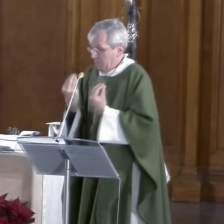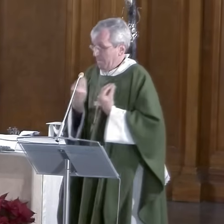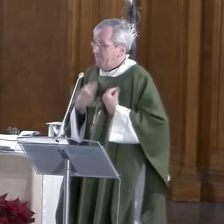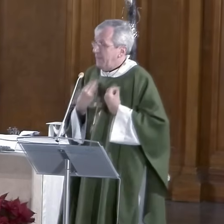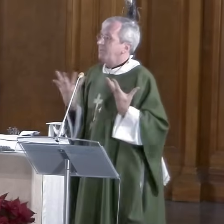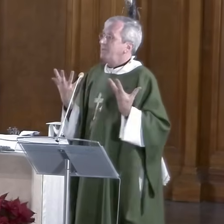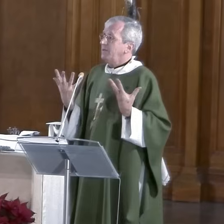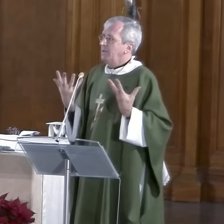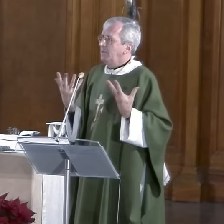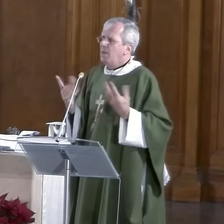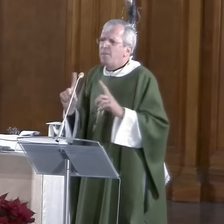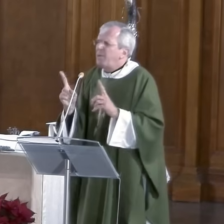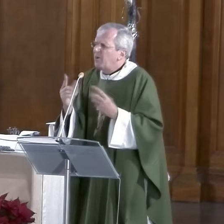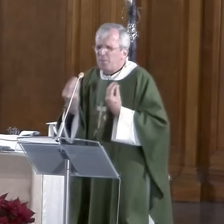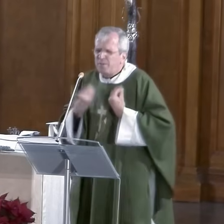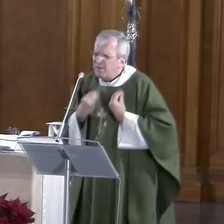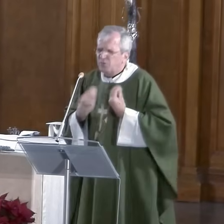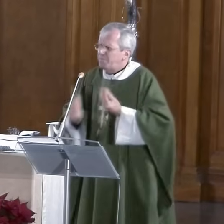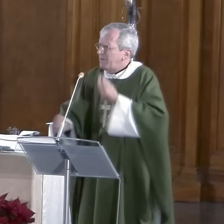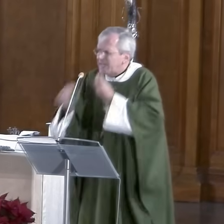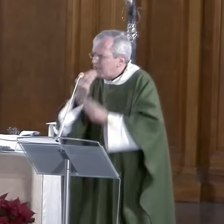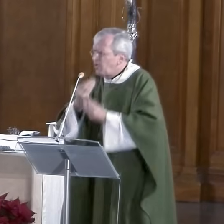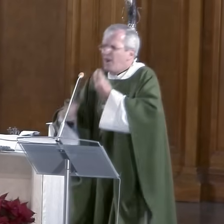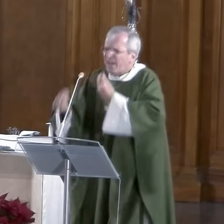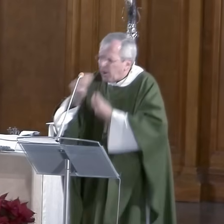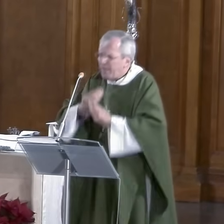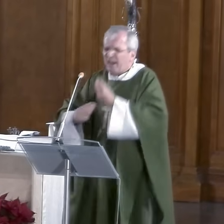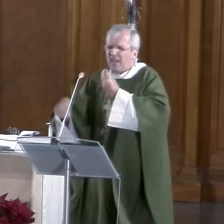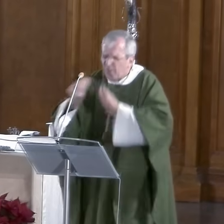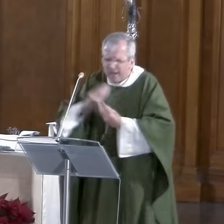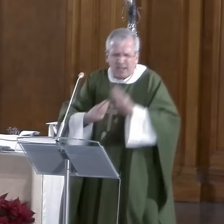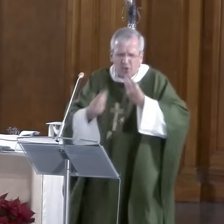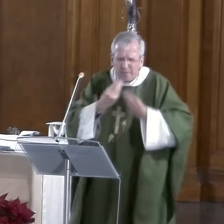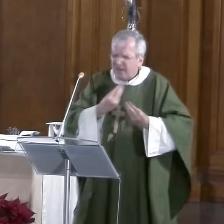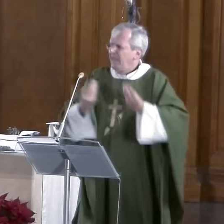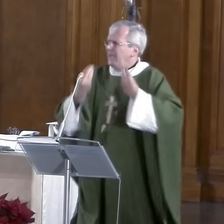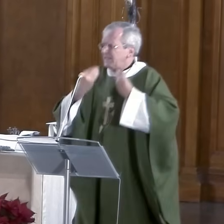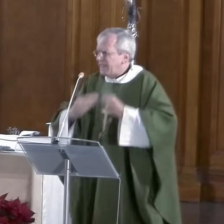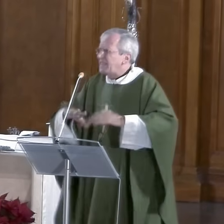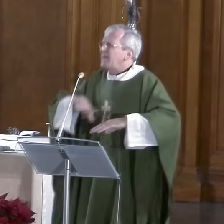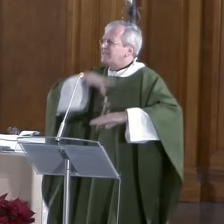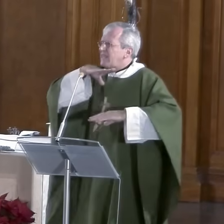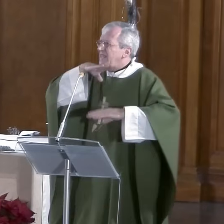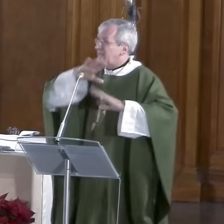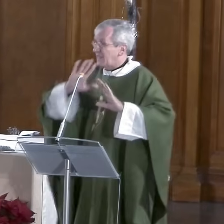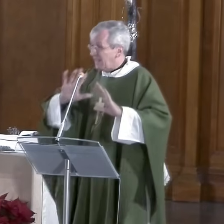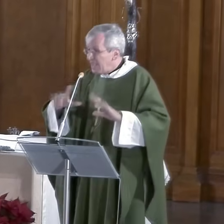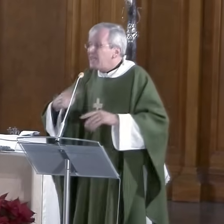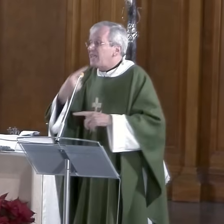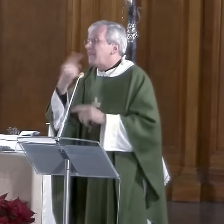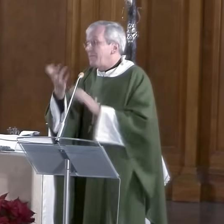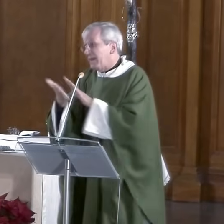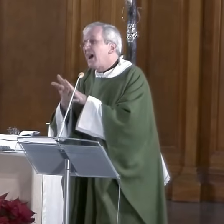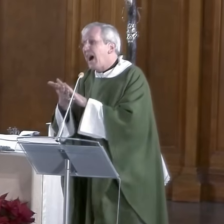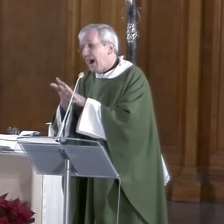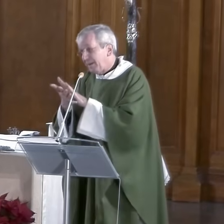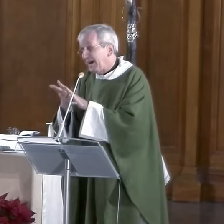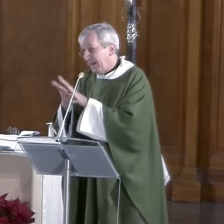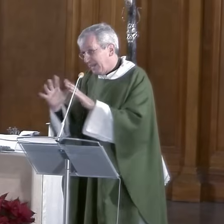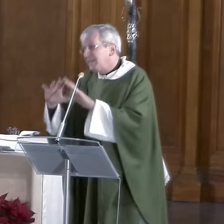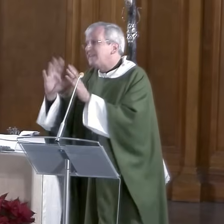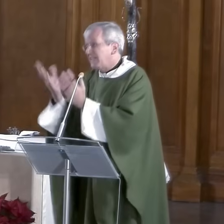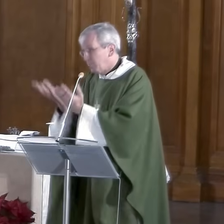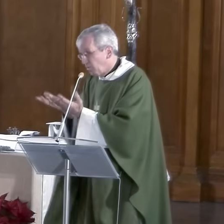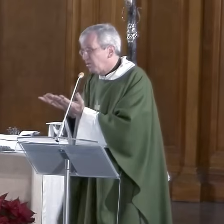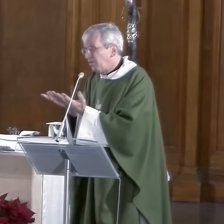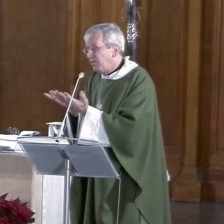necesario para vivir, pero no vivimos pensando qué comeré, qué comeré, qué comeré, saciar, saciar, saciar. Y también habla